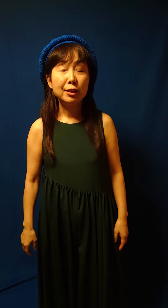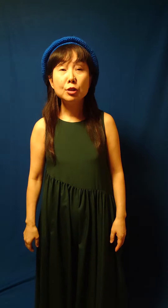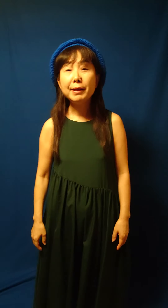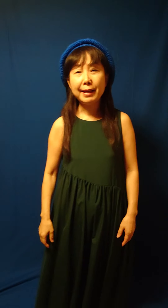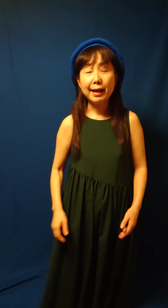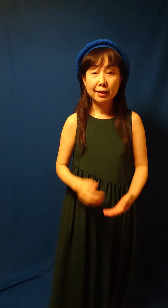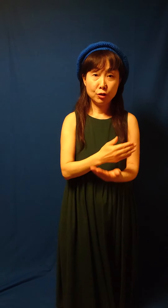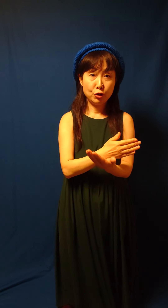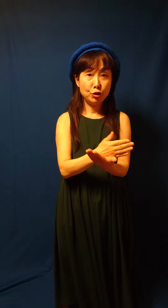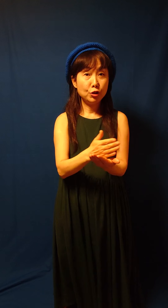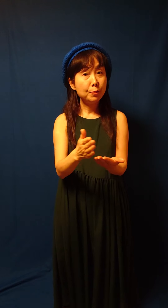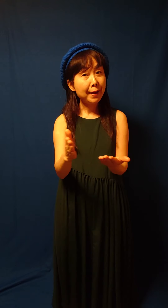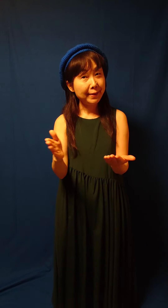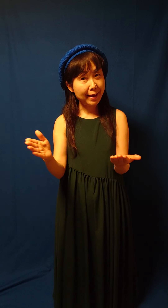すべて、すべて、